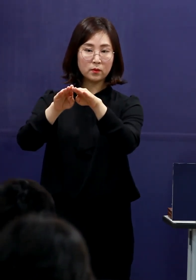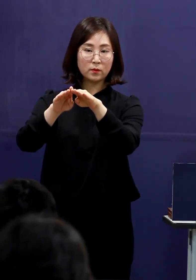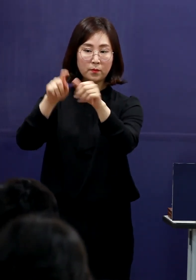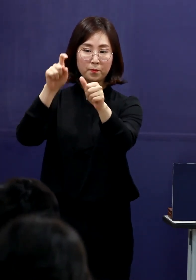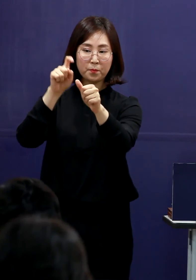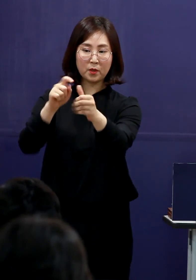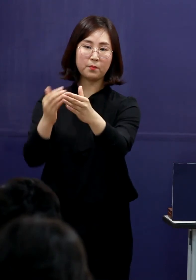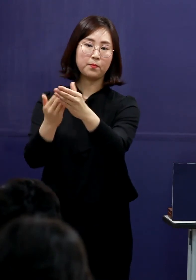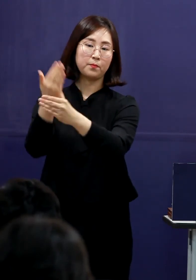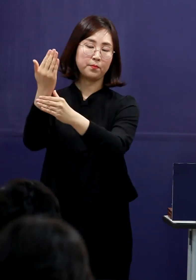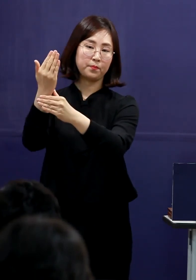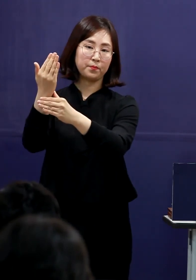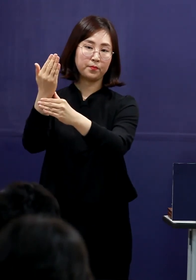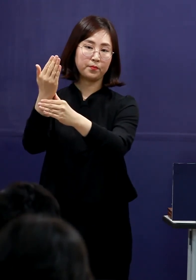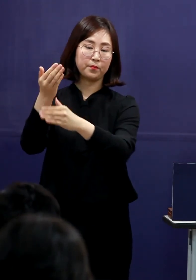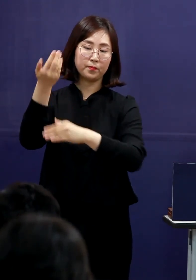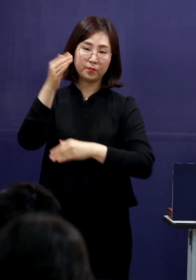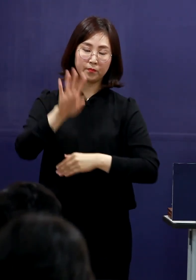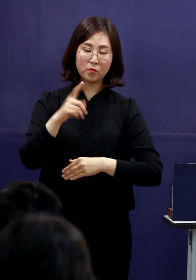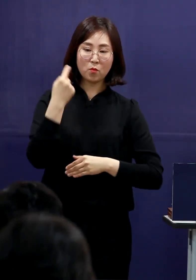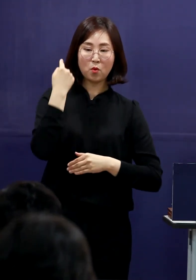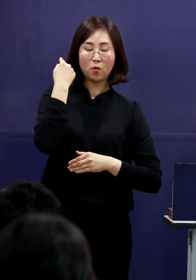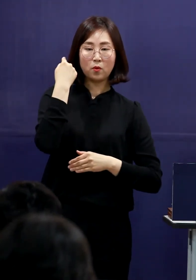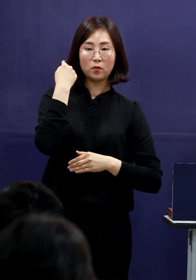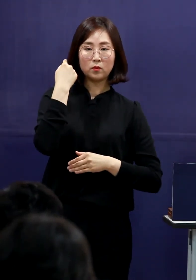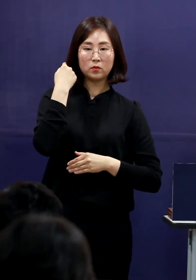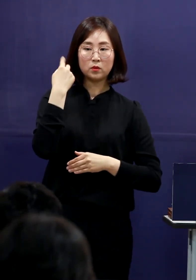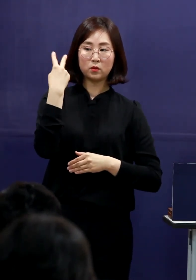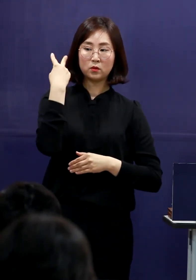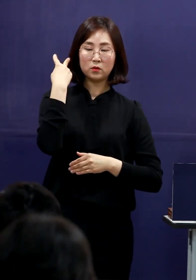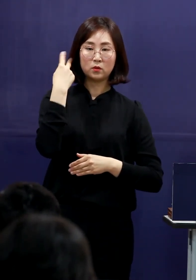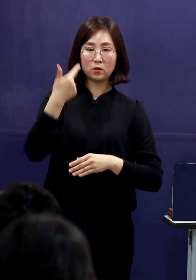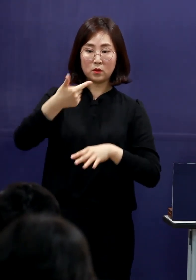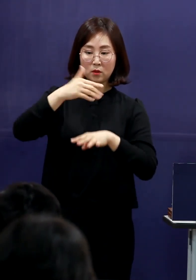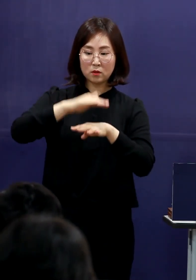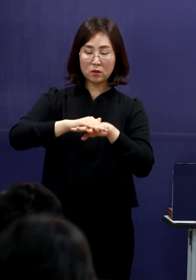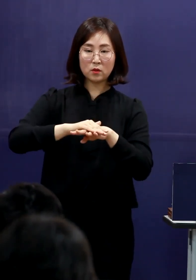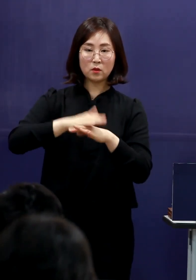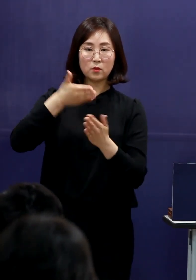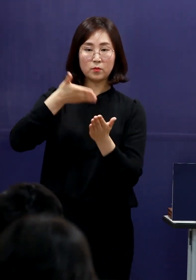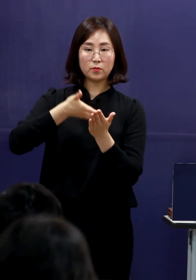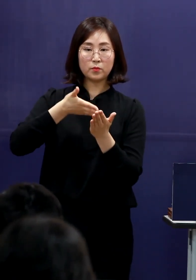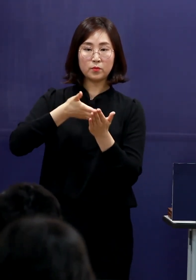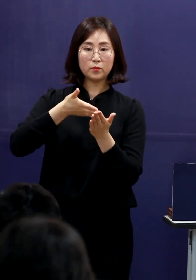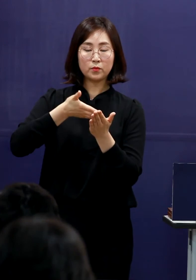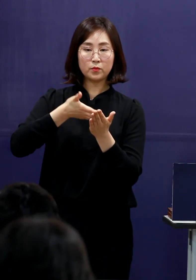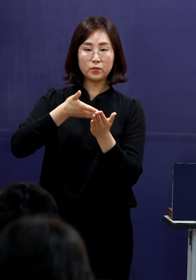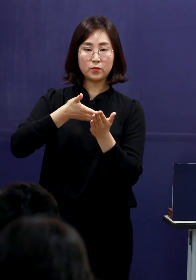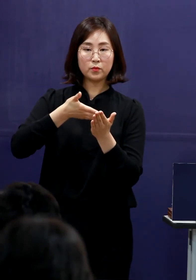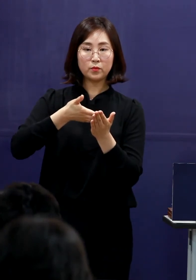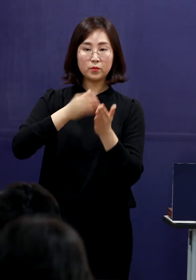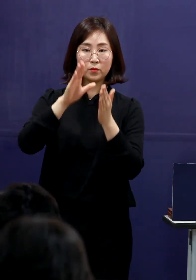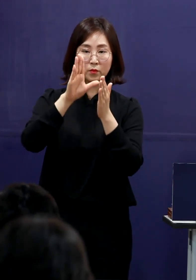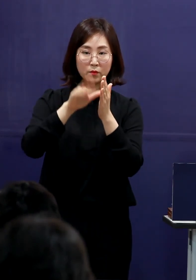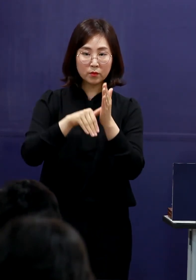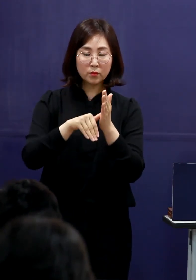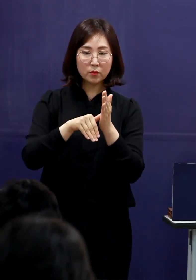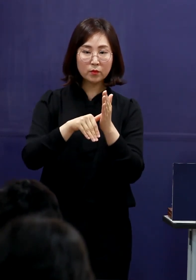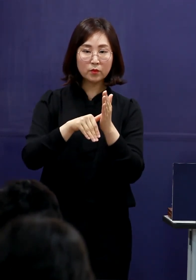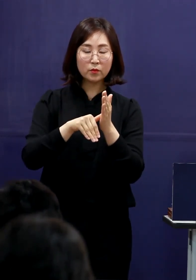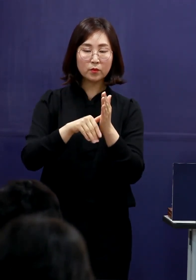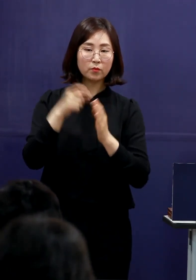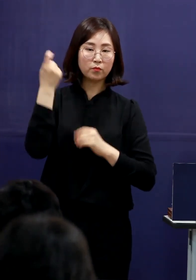있다고 했잖아요. 근데 제가 어제하고 그제 대전에서 브리핑 위경역 안전구조 브리핑